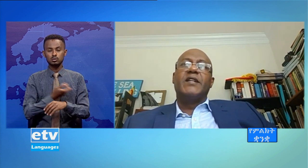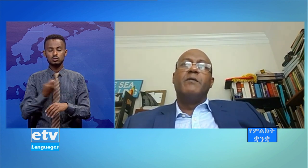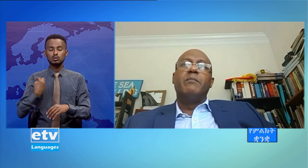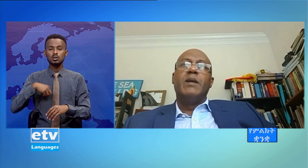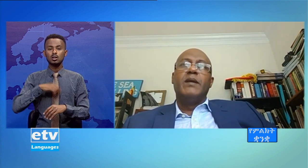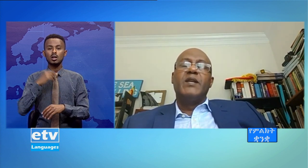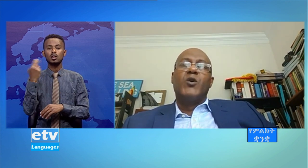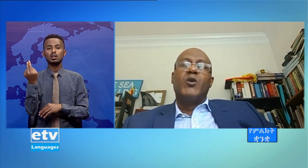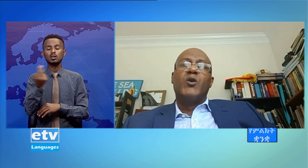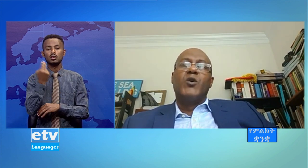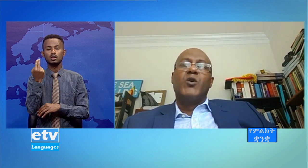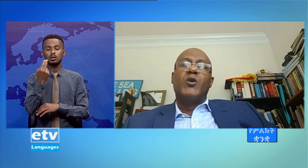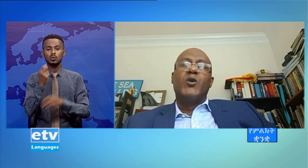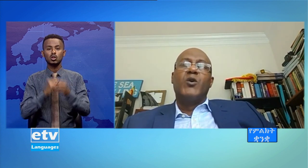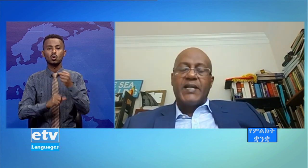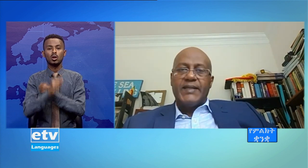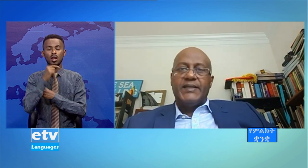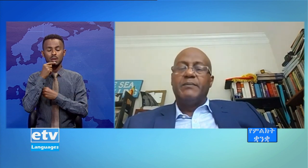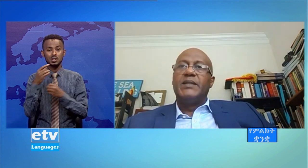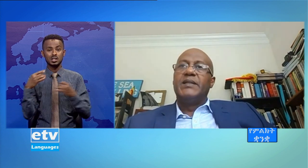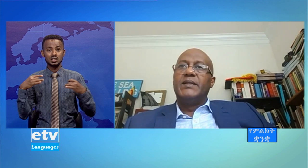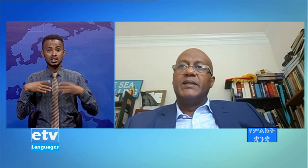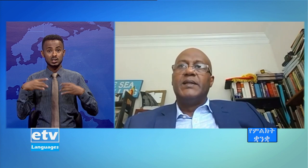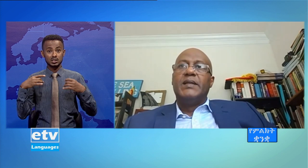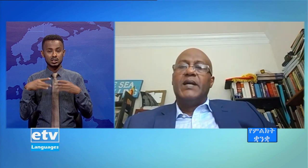የእኛን ጥቅም ይጎዳል የሚል ስጋት